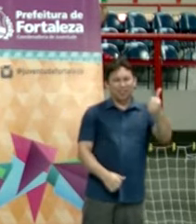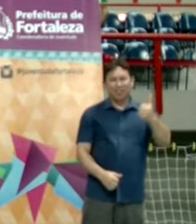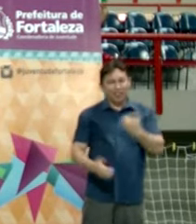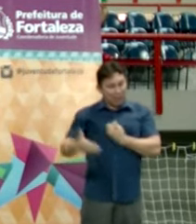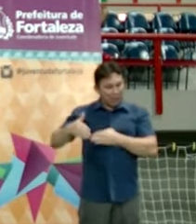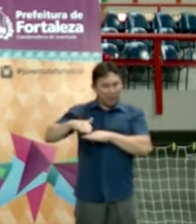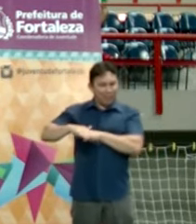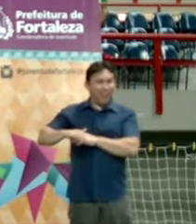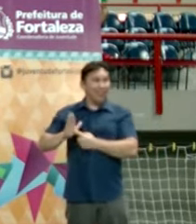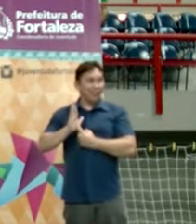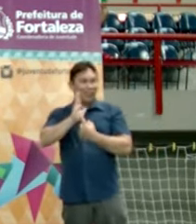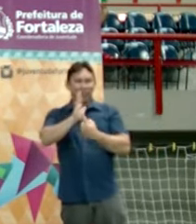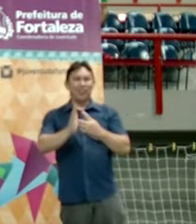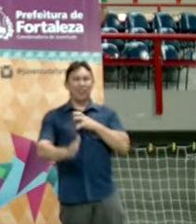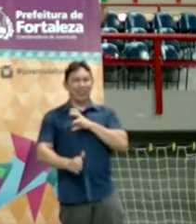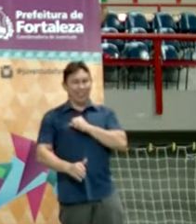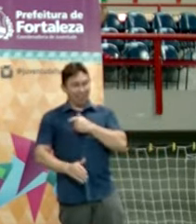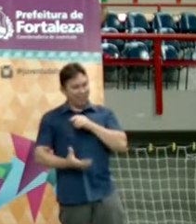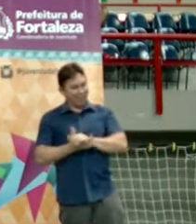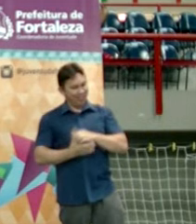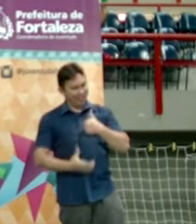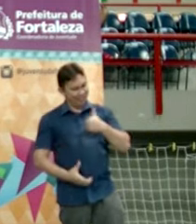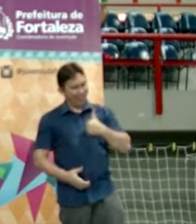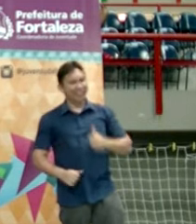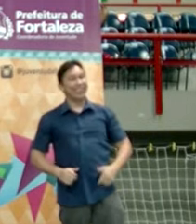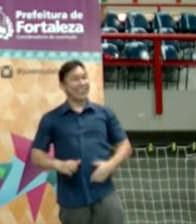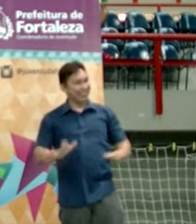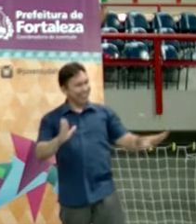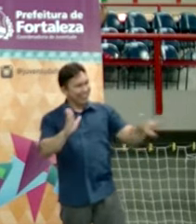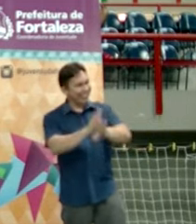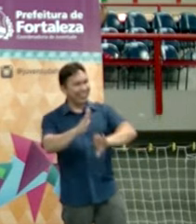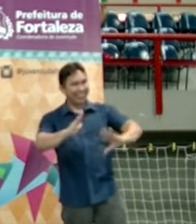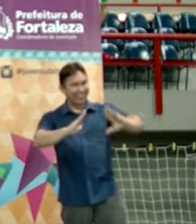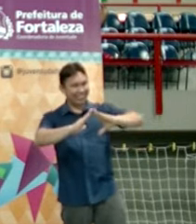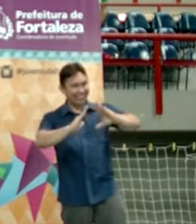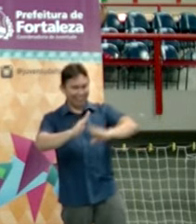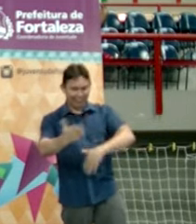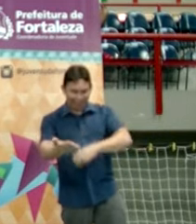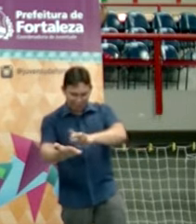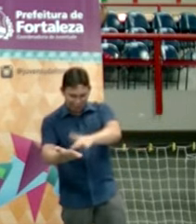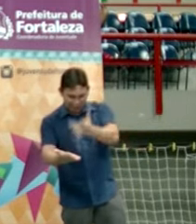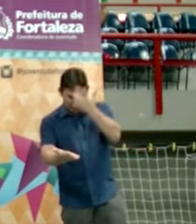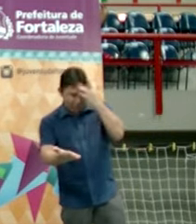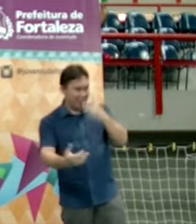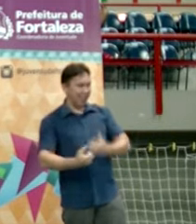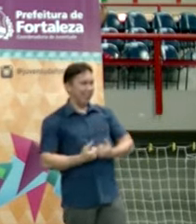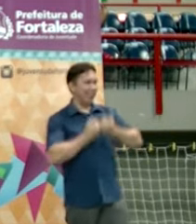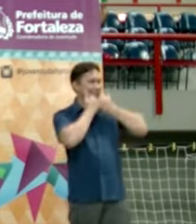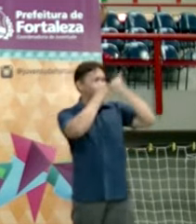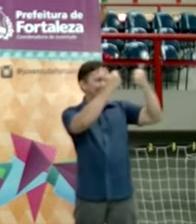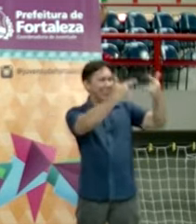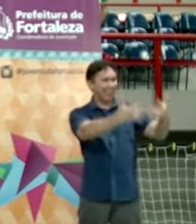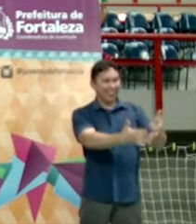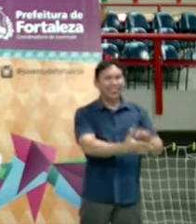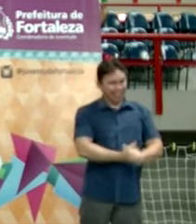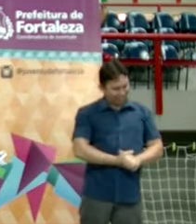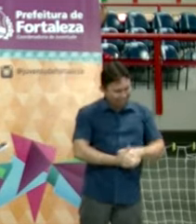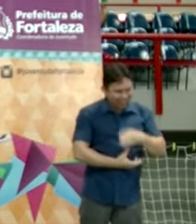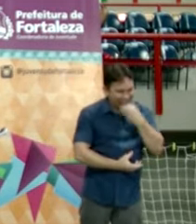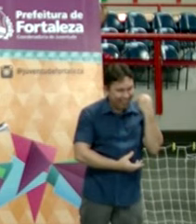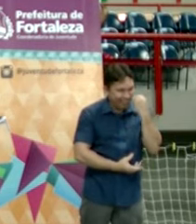vou guardar isso aqui para mostrar para minha esposa. Quando chegar em casa, eu vou decorar. Não é